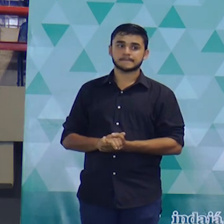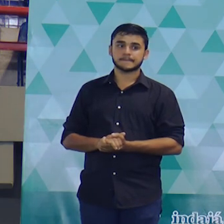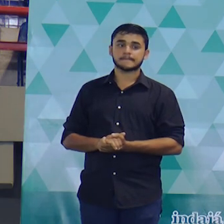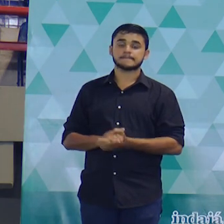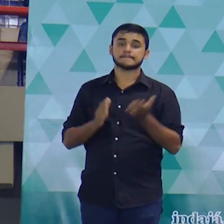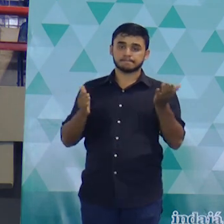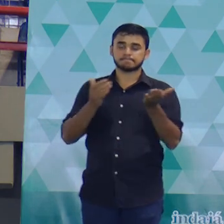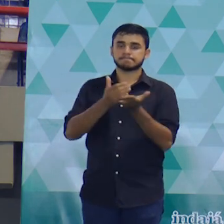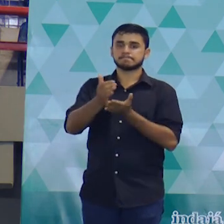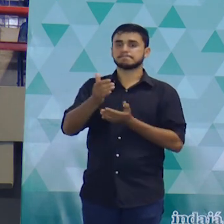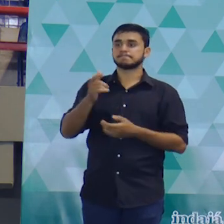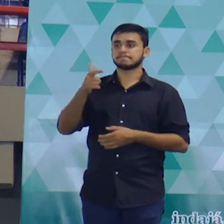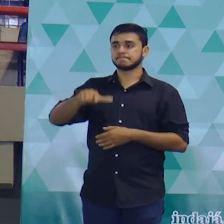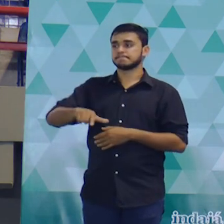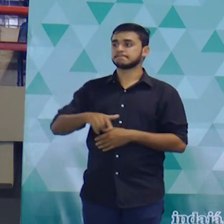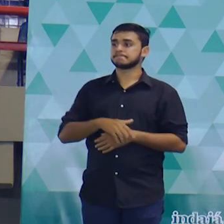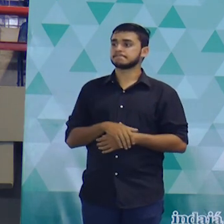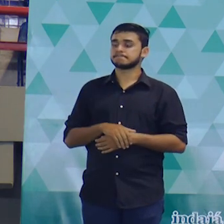Vamos lá.